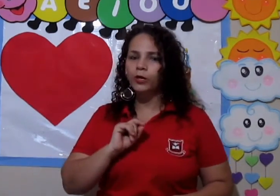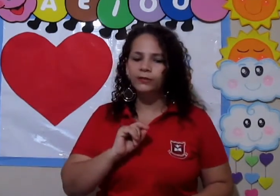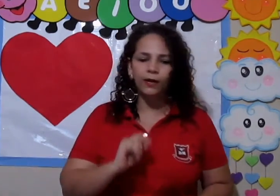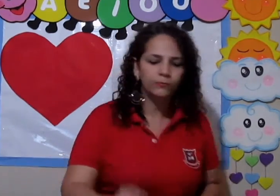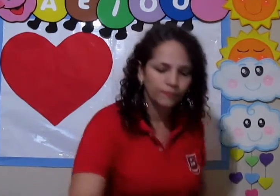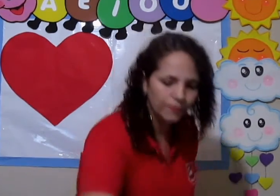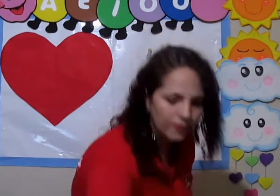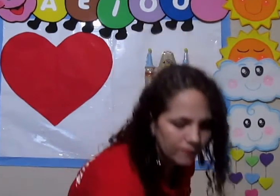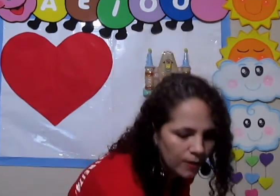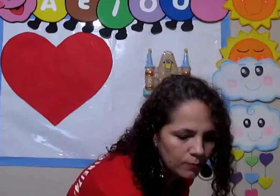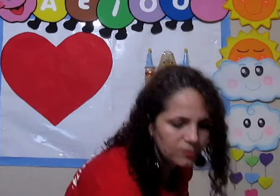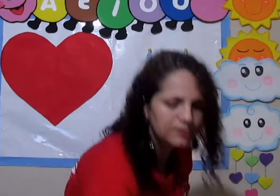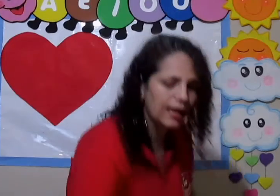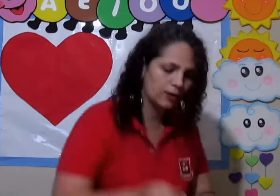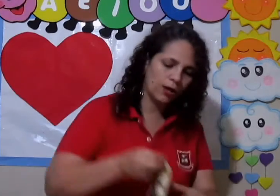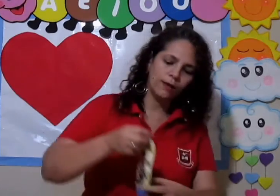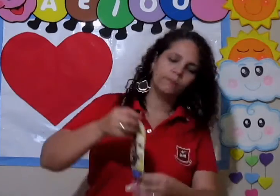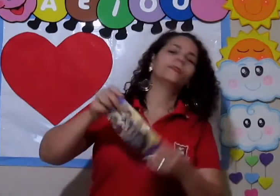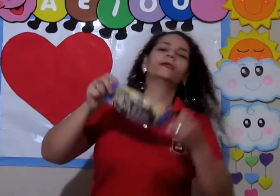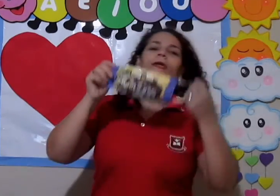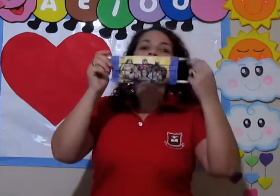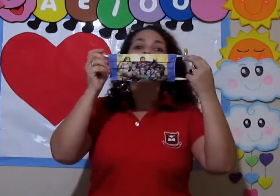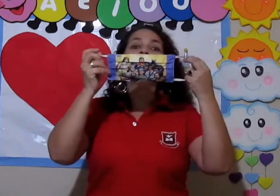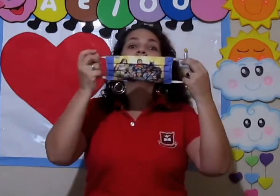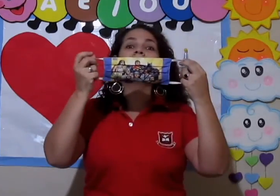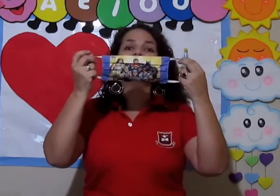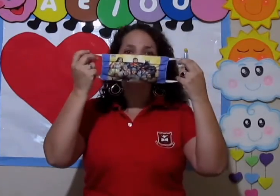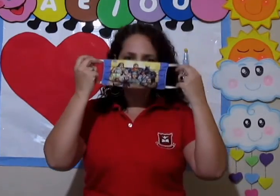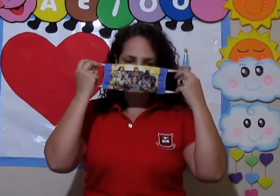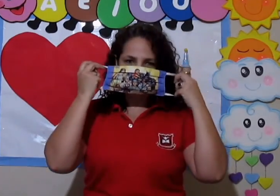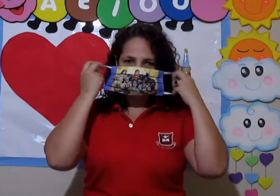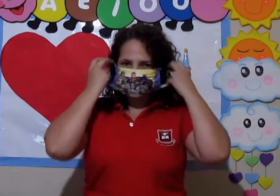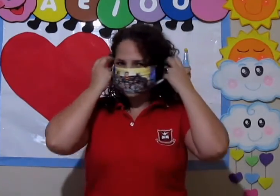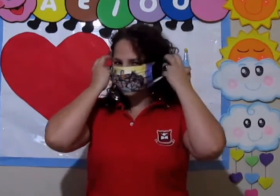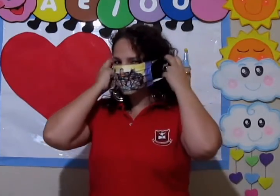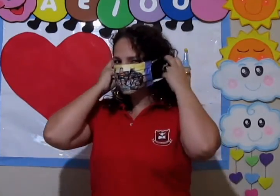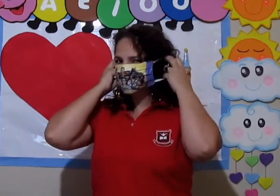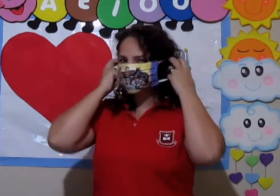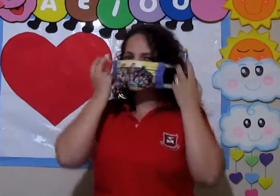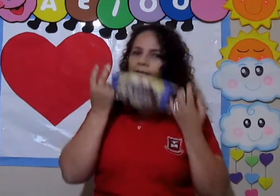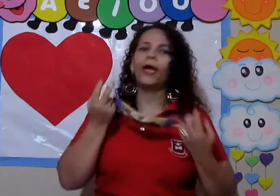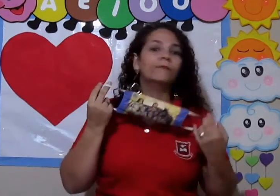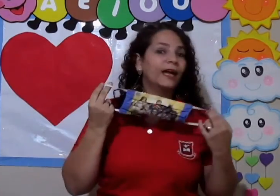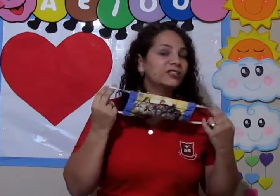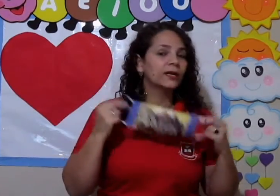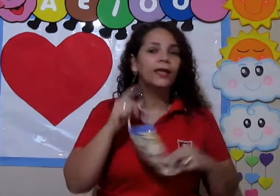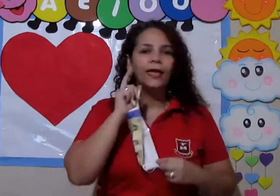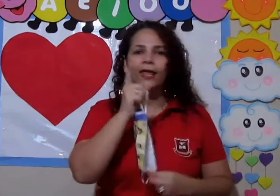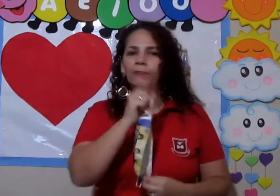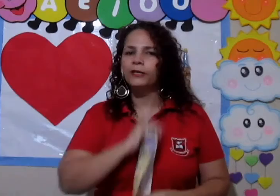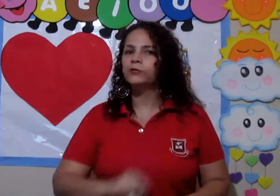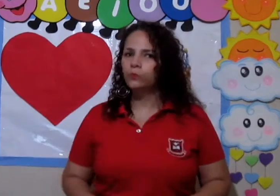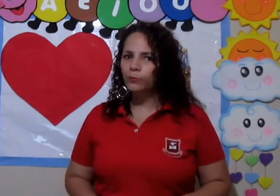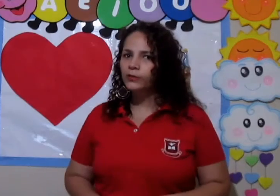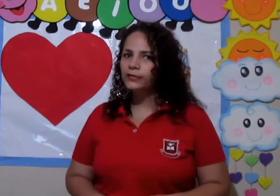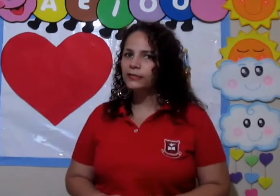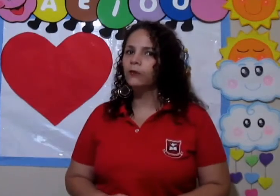portão, vamos usar, ó, a máscara, ó. A máscara, ela é para sua proteção, tá